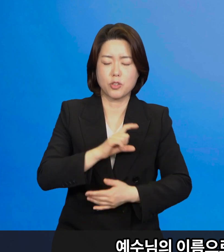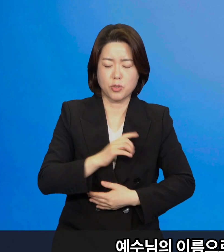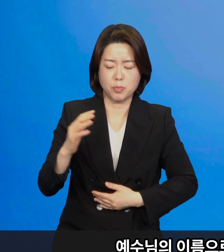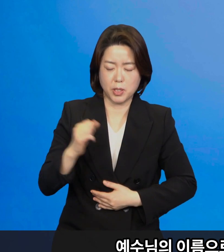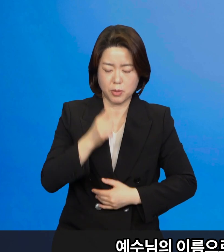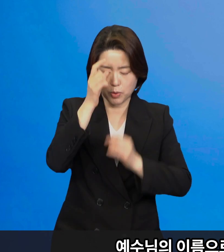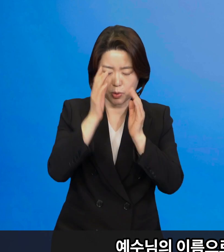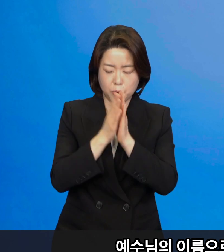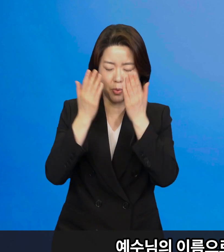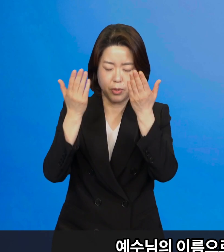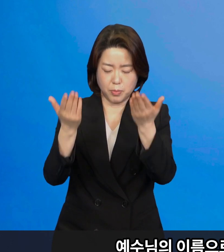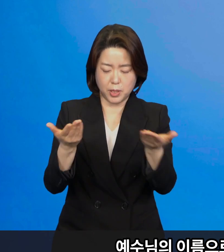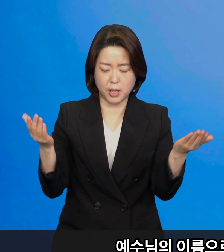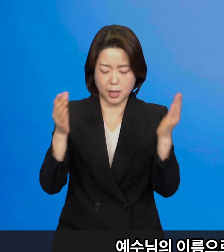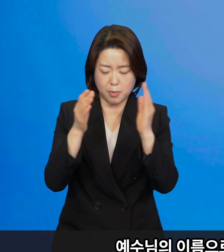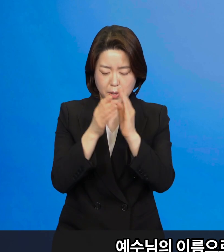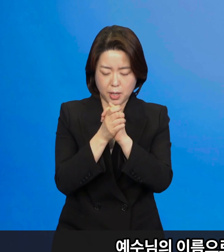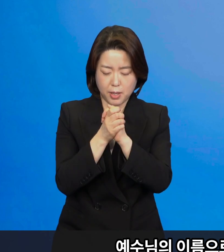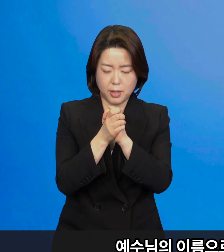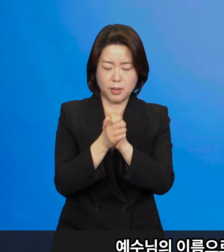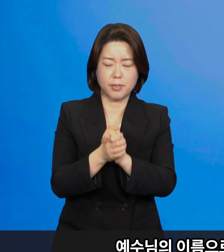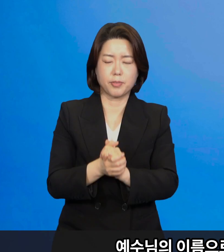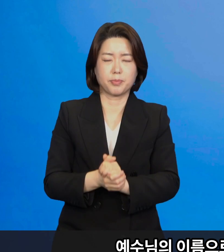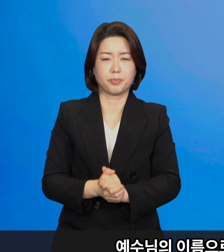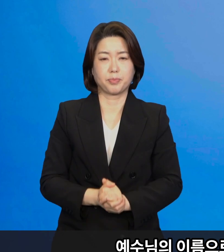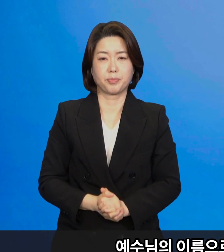이름으로 기도드립니다. 아멘.